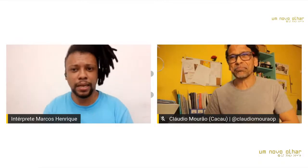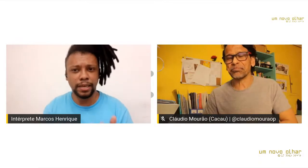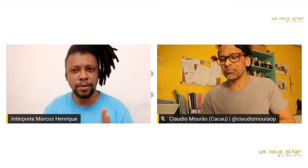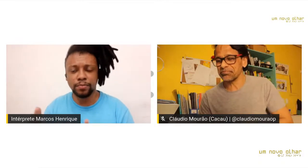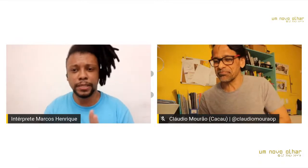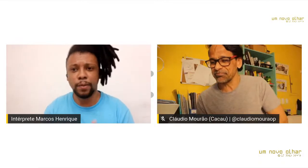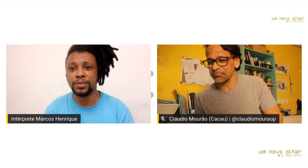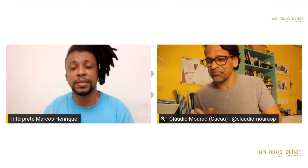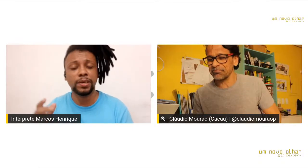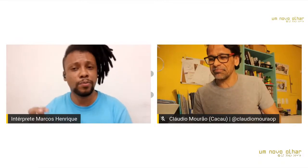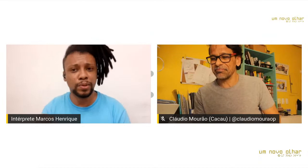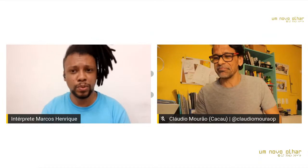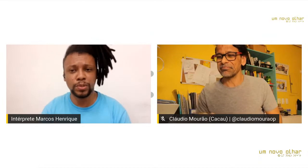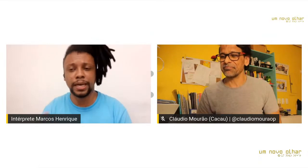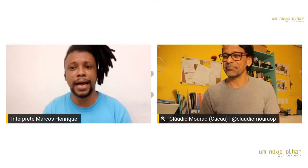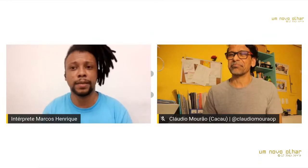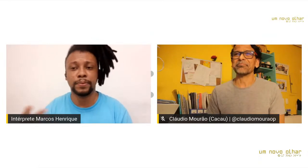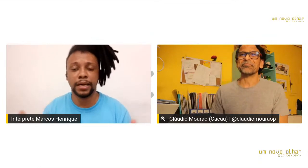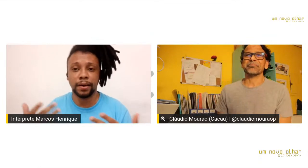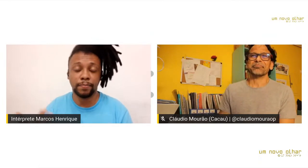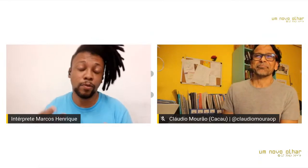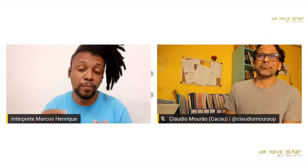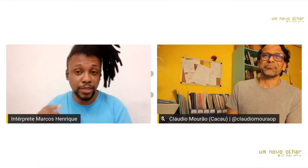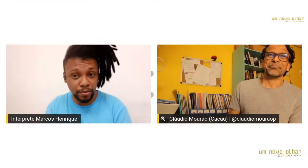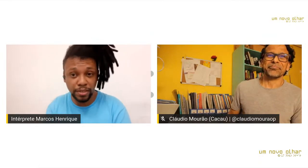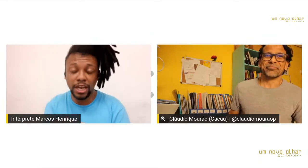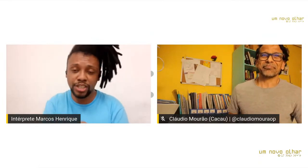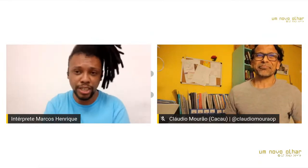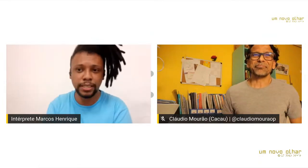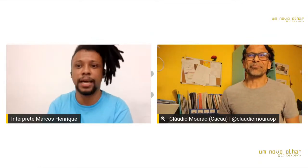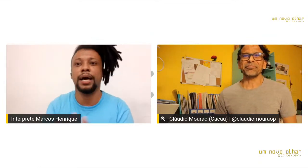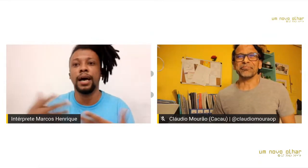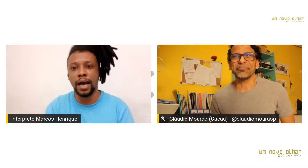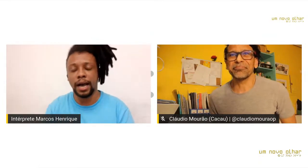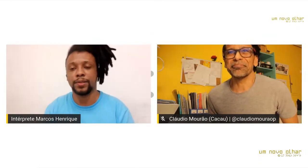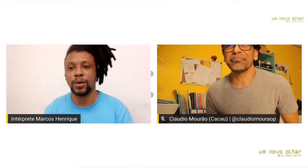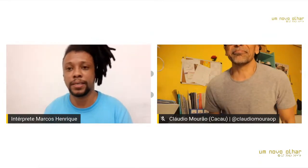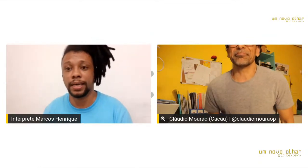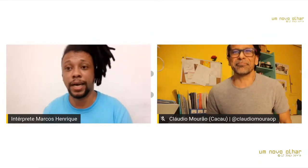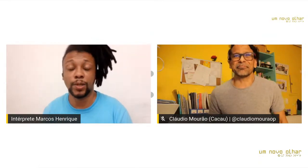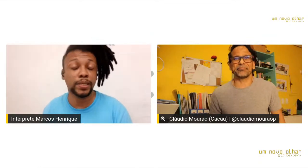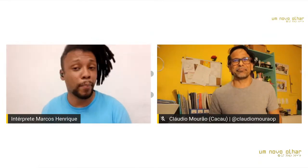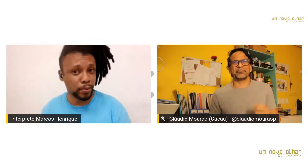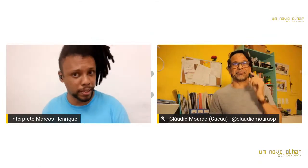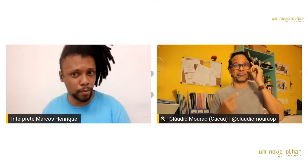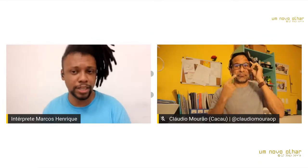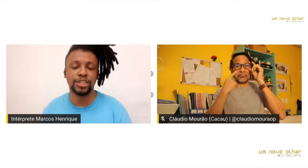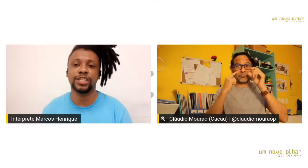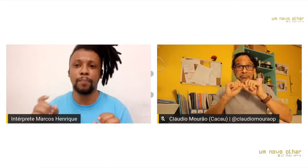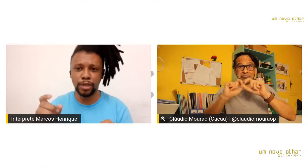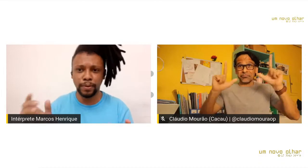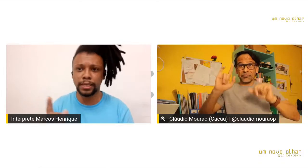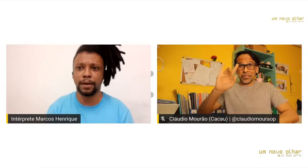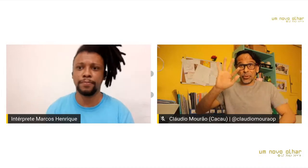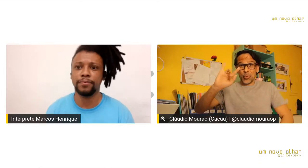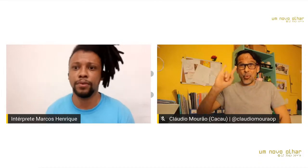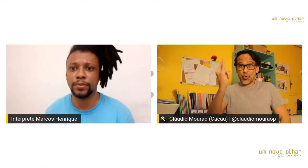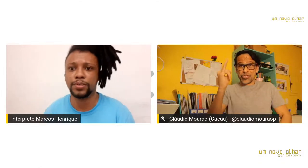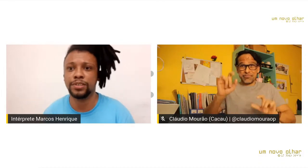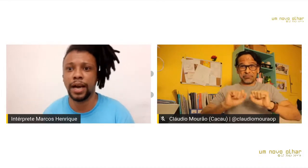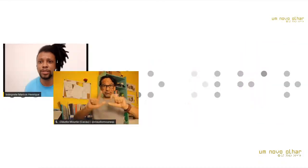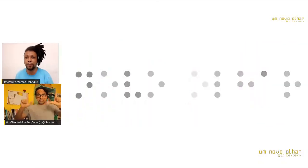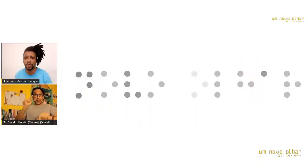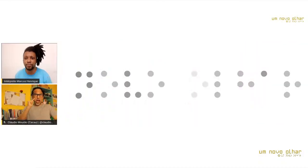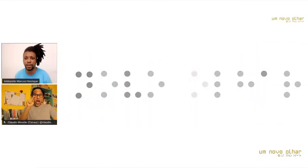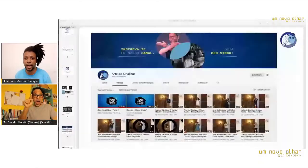vídeos ali com o tempo de cinco minutos cada para Cúmplices de e a nossa já produção artística pode